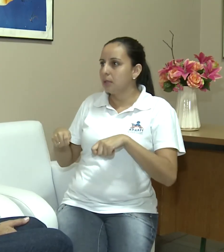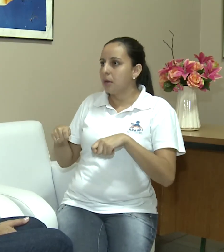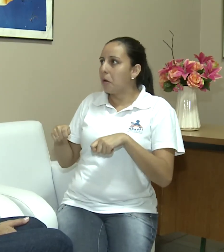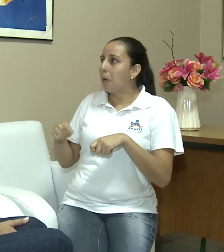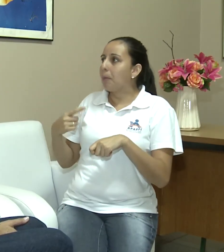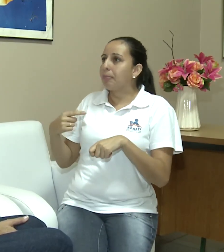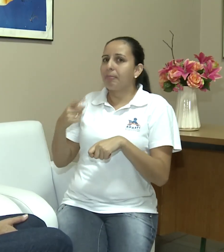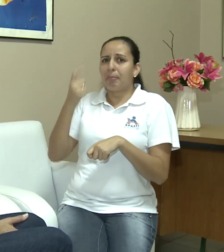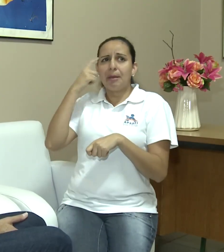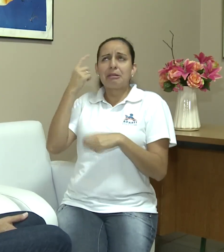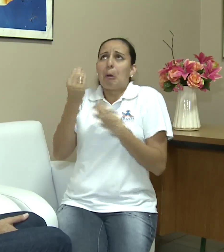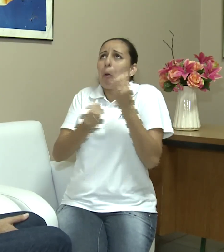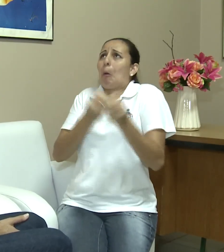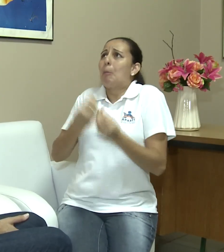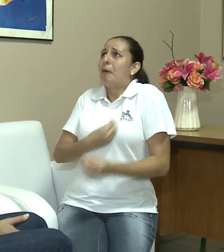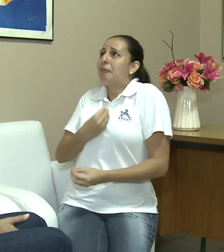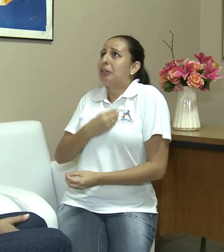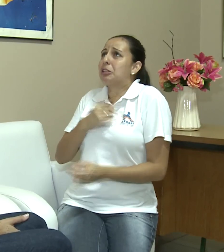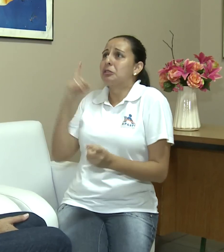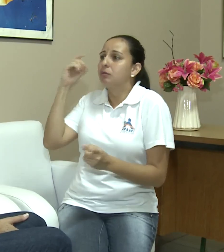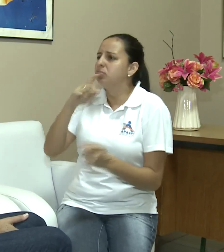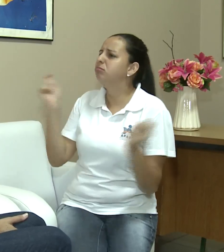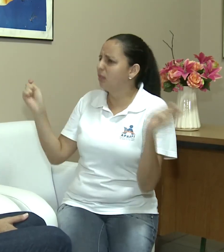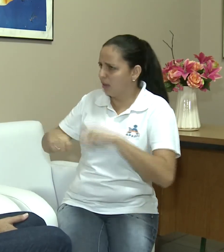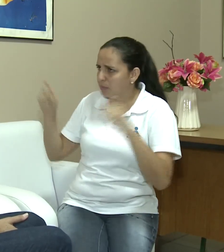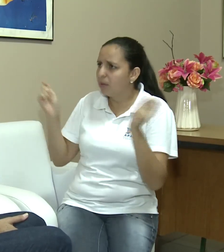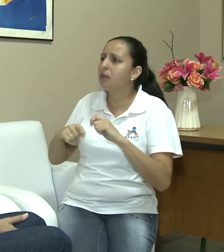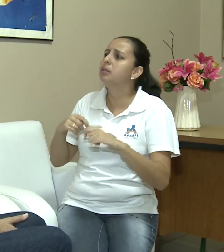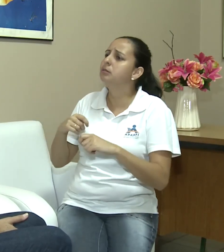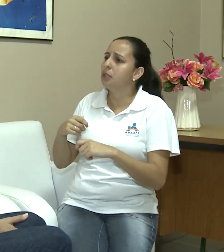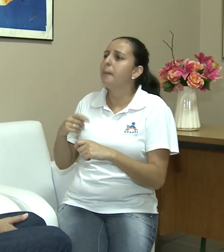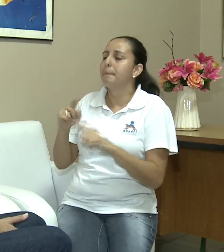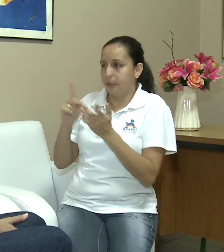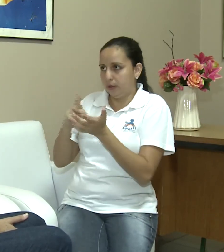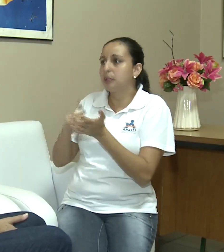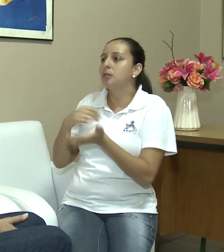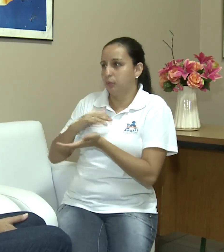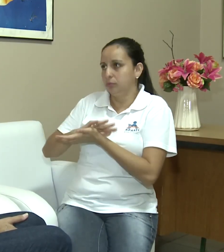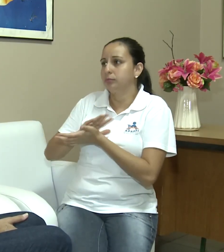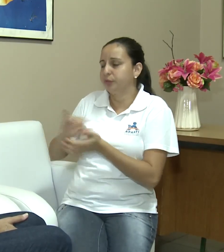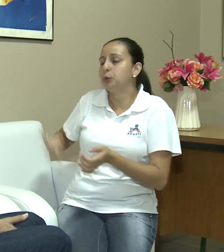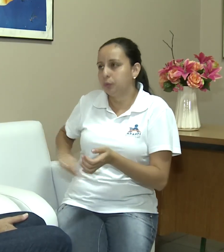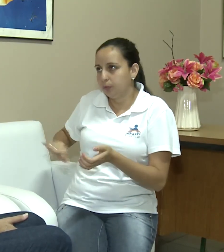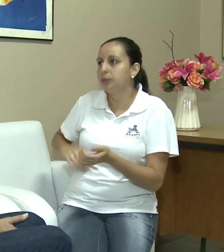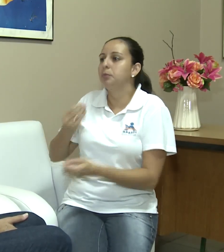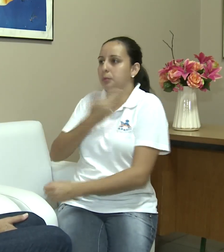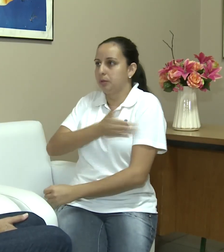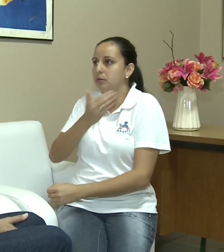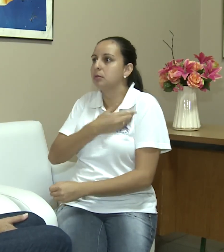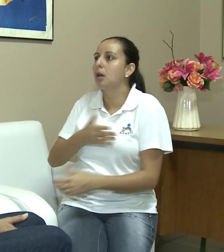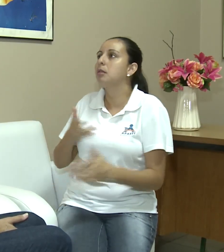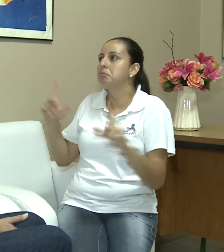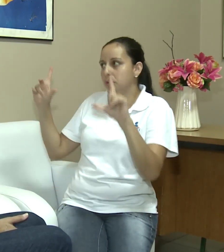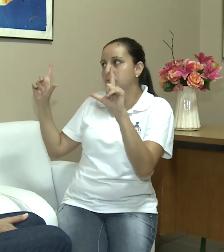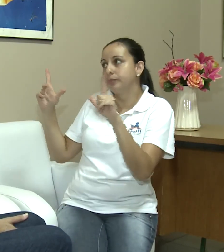surdo consegue tudo, as pessoas ficam pensando, ai coitado, e o surdo sofre muito com